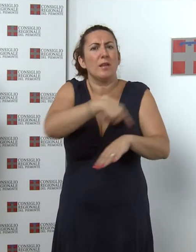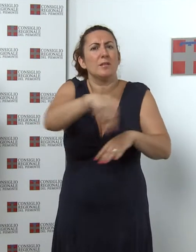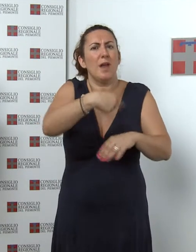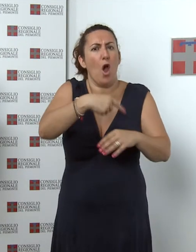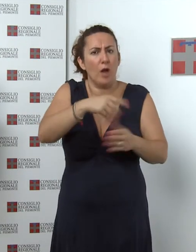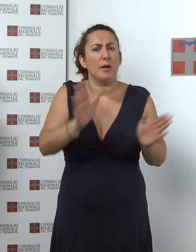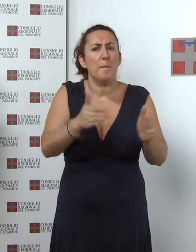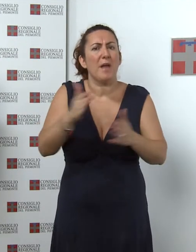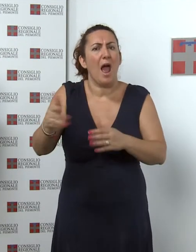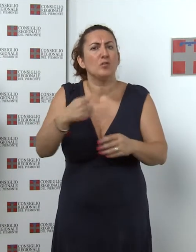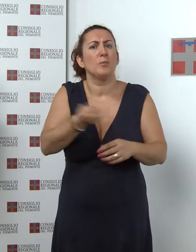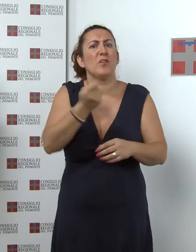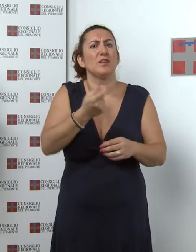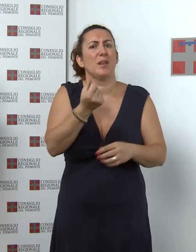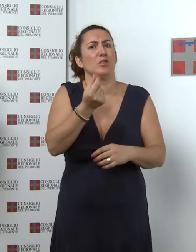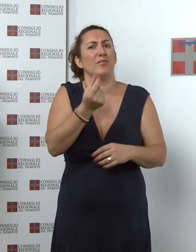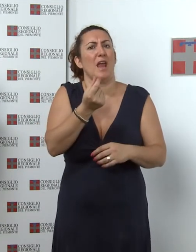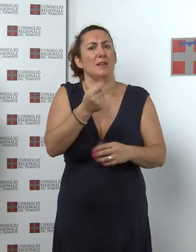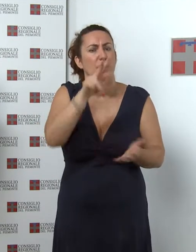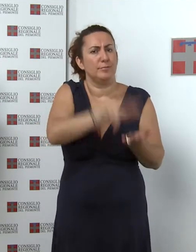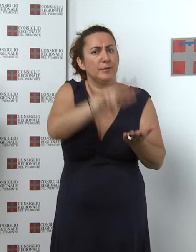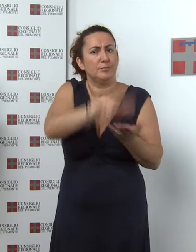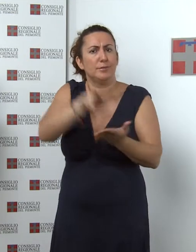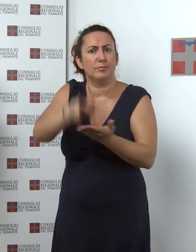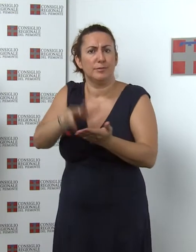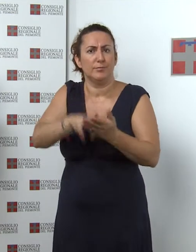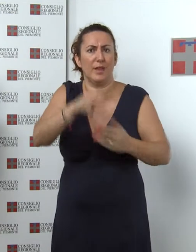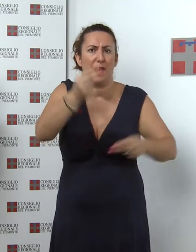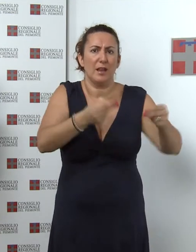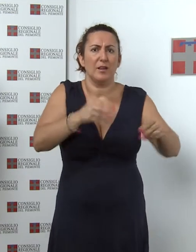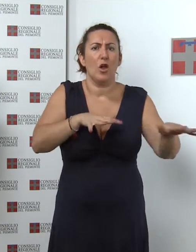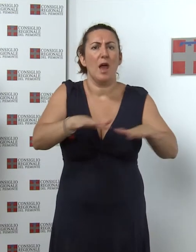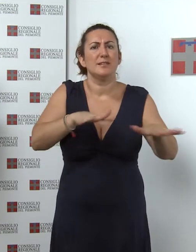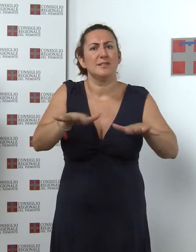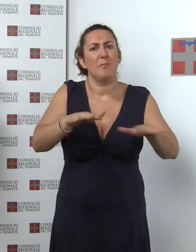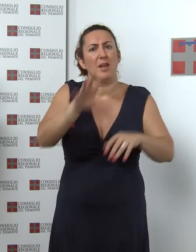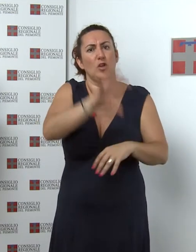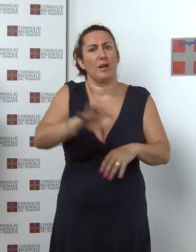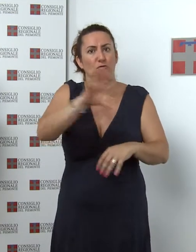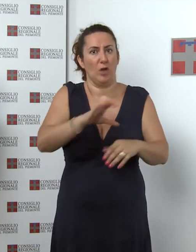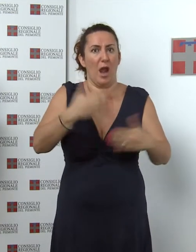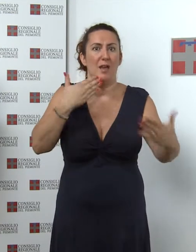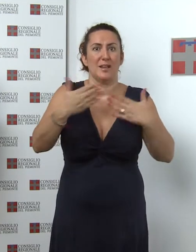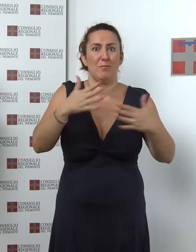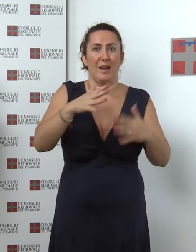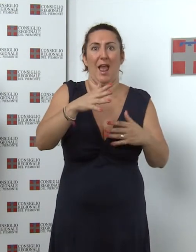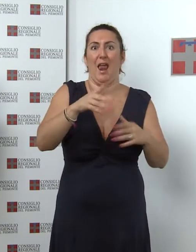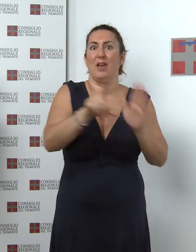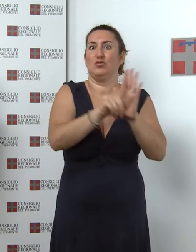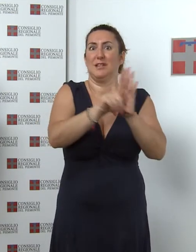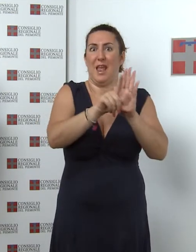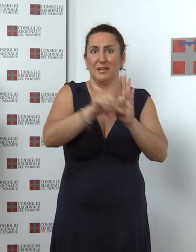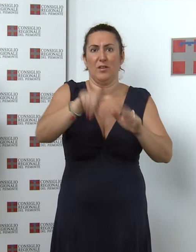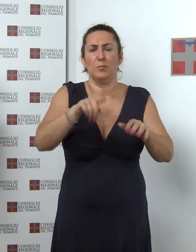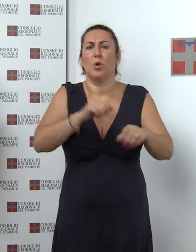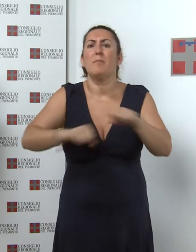provvedimenti finanziari, rendiconto e assestamento della Regione, dell'Assemblea legislativa e le disposizioni collegate alla manovra